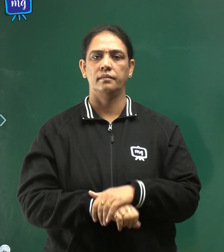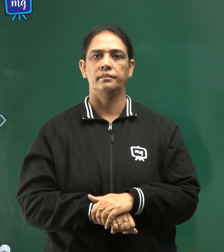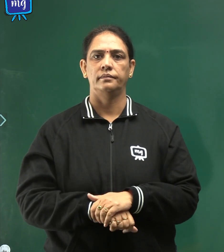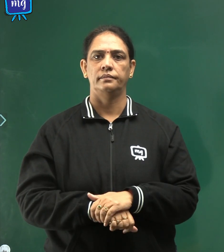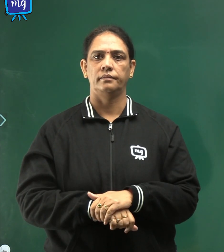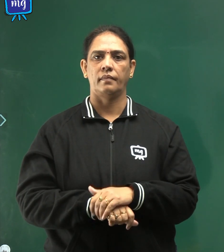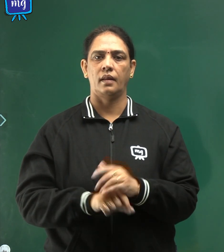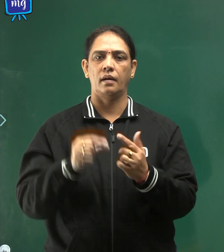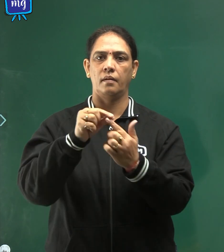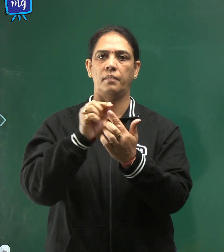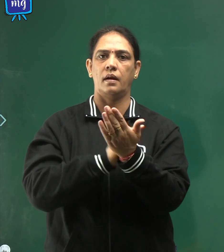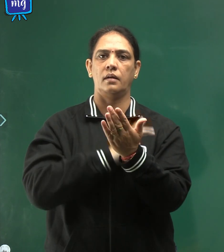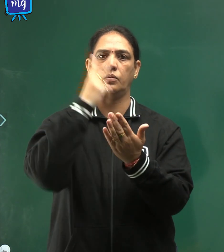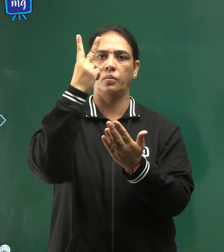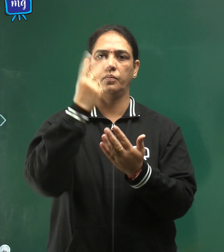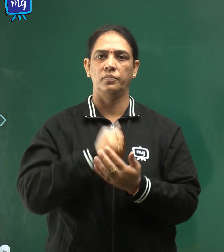भाग 2